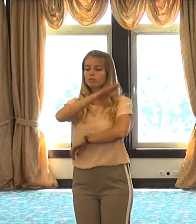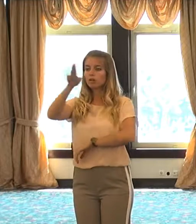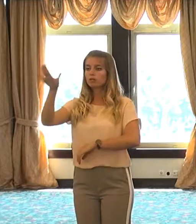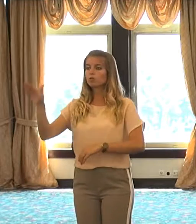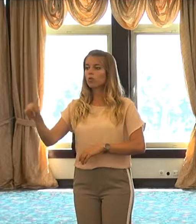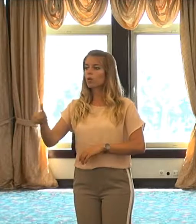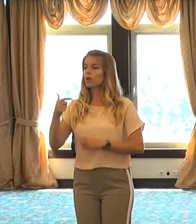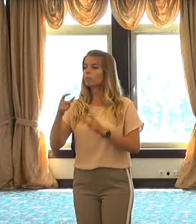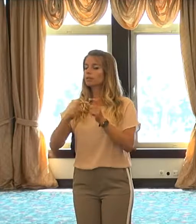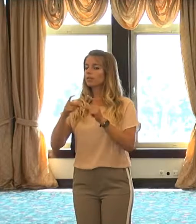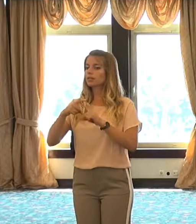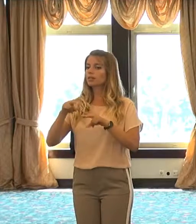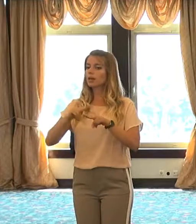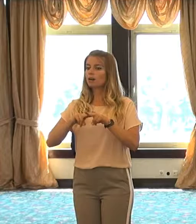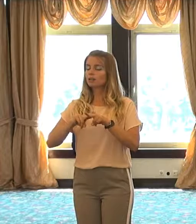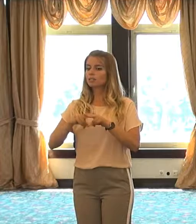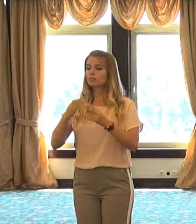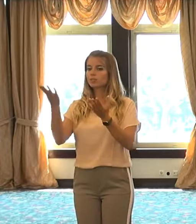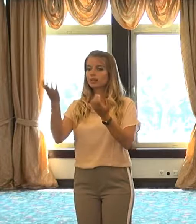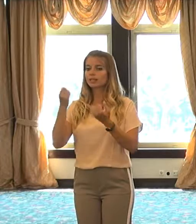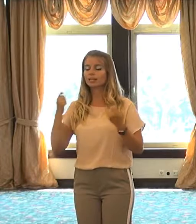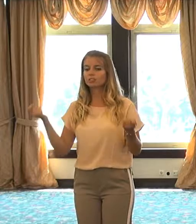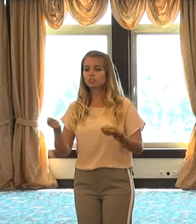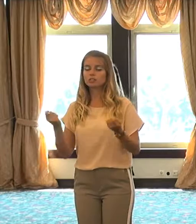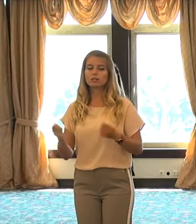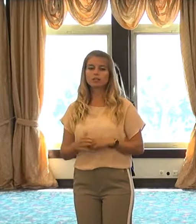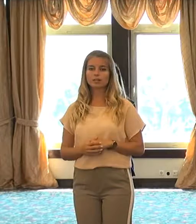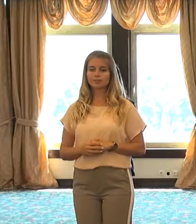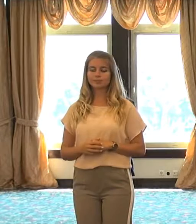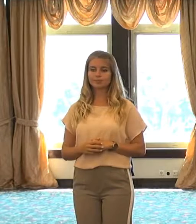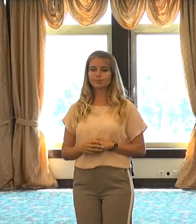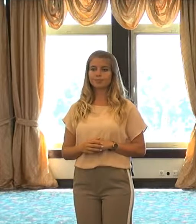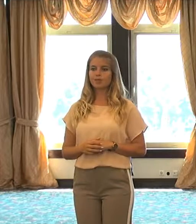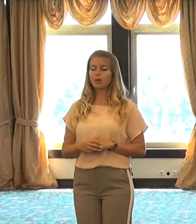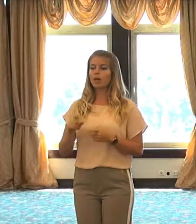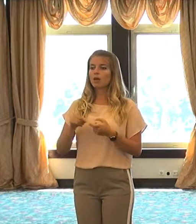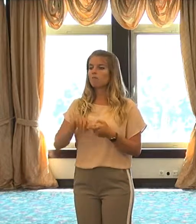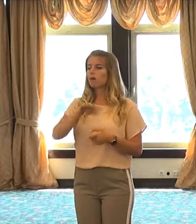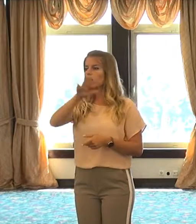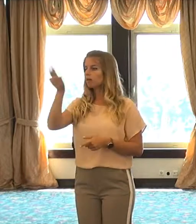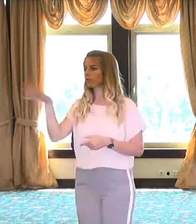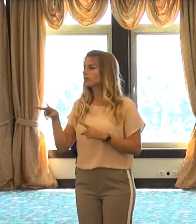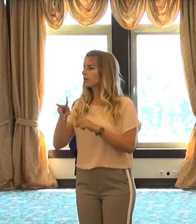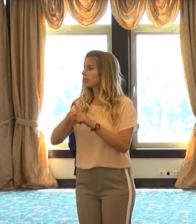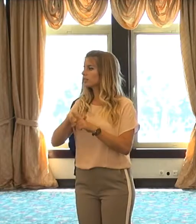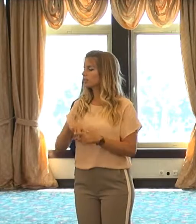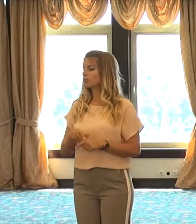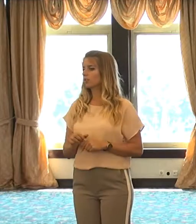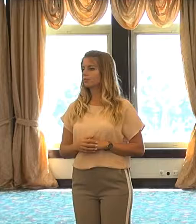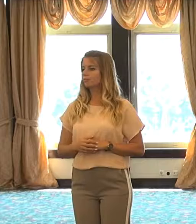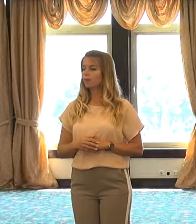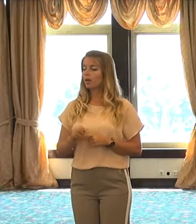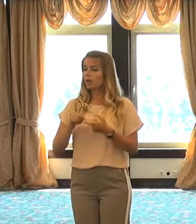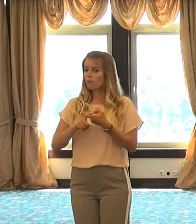değerli STK'larımızın temsilcileri, özel sektör temsilcileri ve diğer katılımcılar.